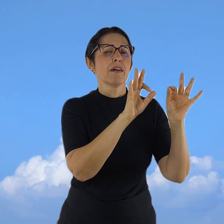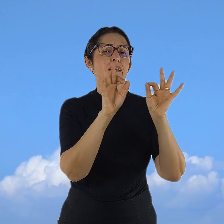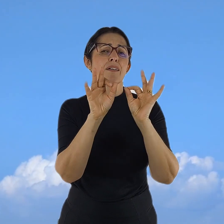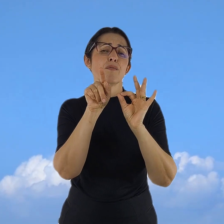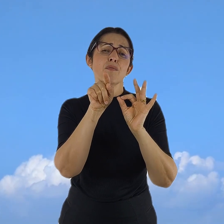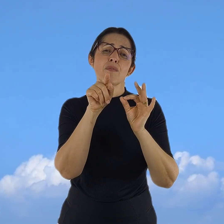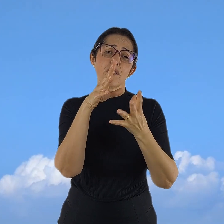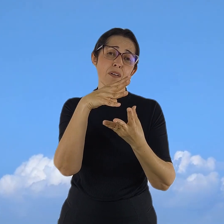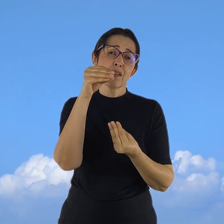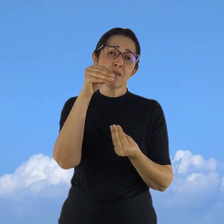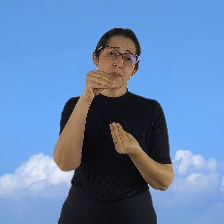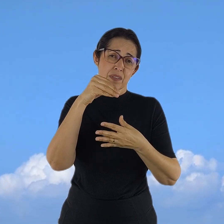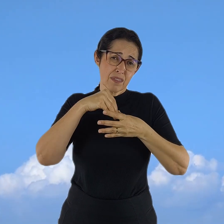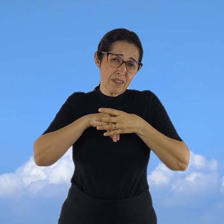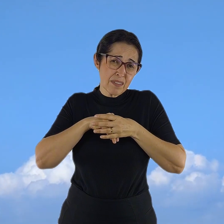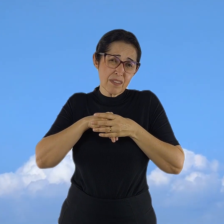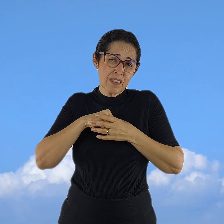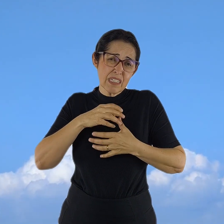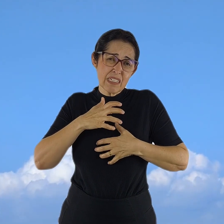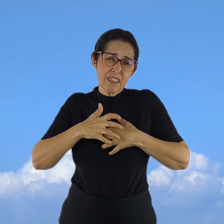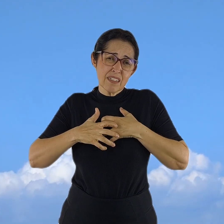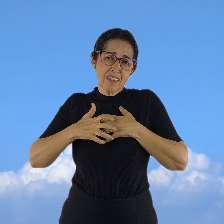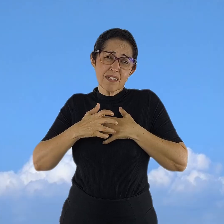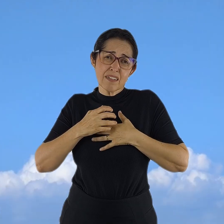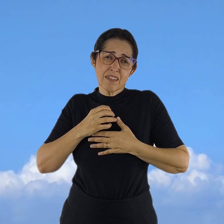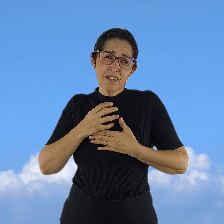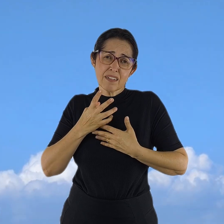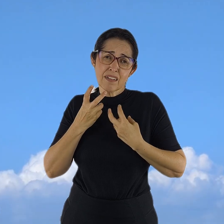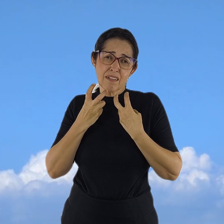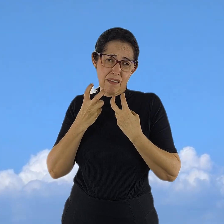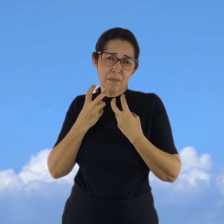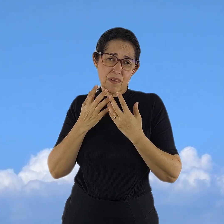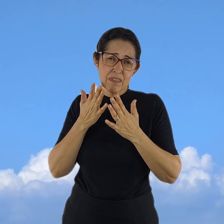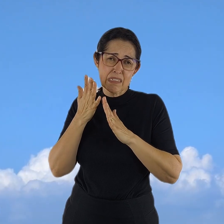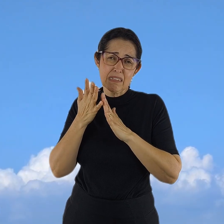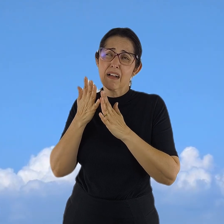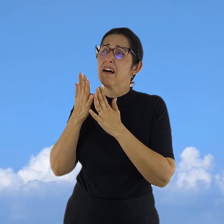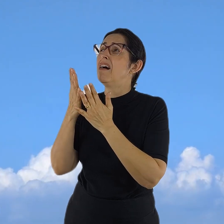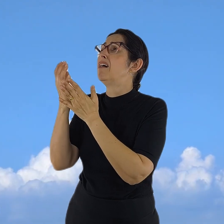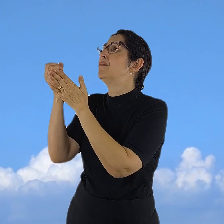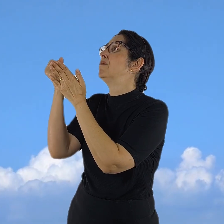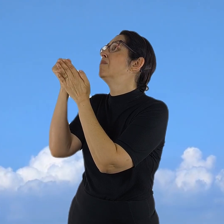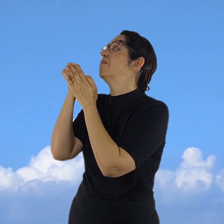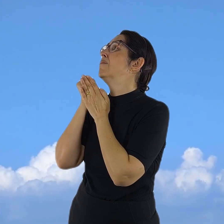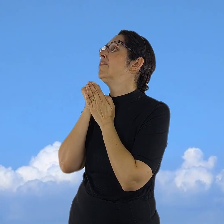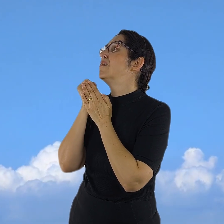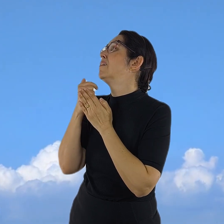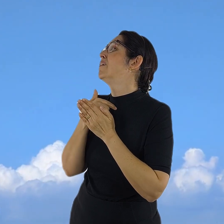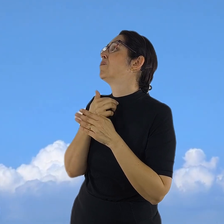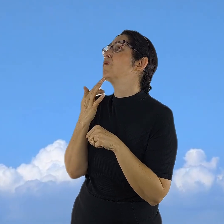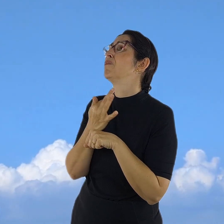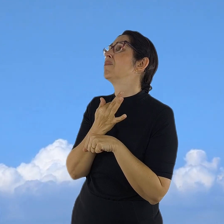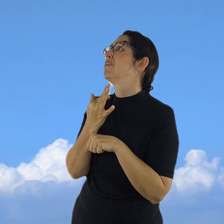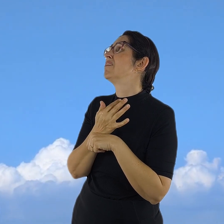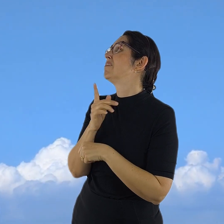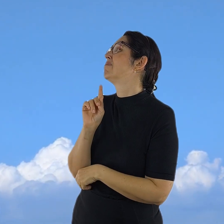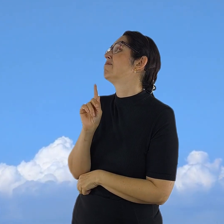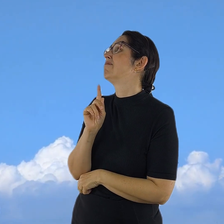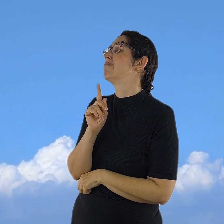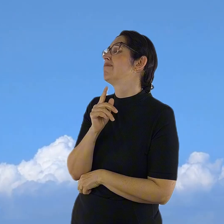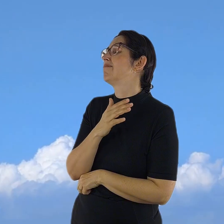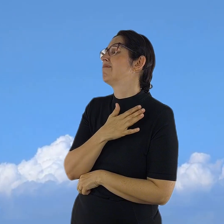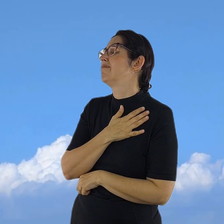que a sua alma está clamando: me ajuda, Senhor. Eu não estou aguentando